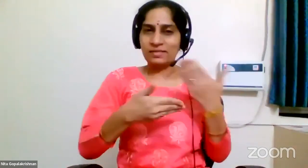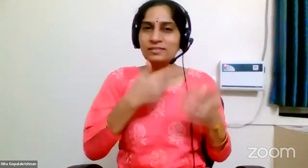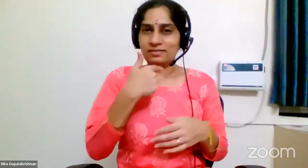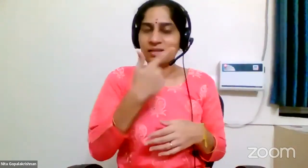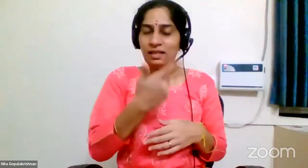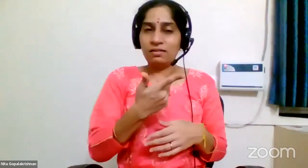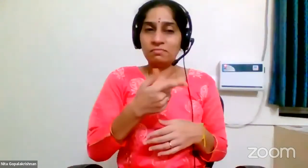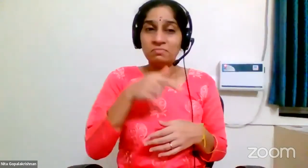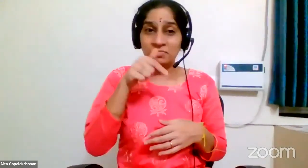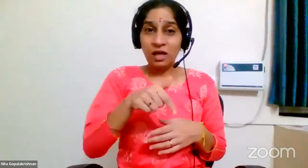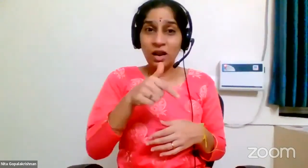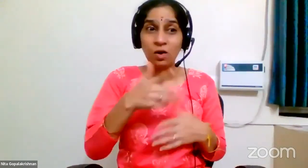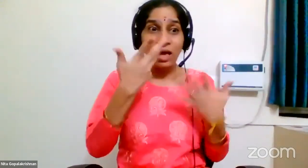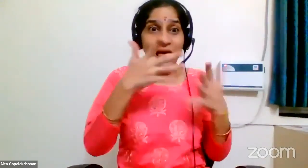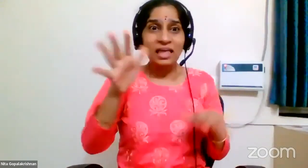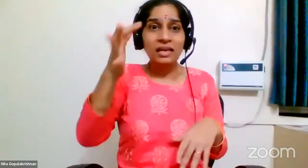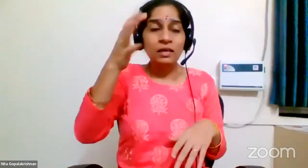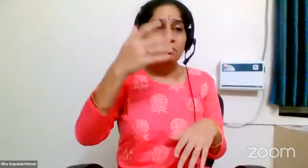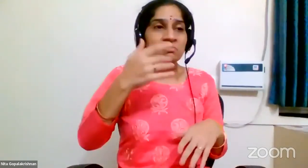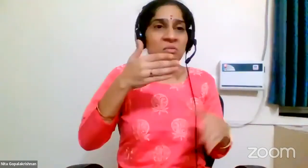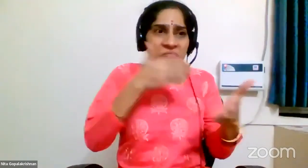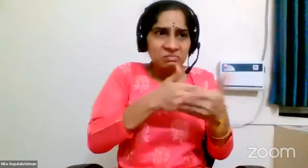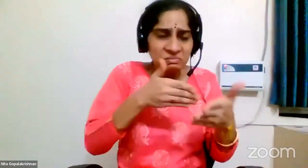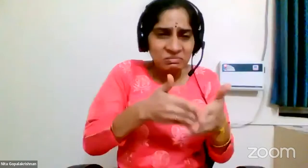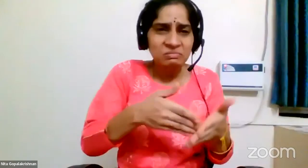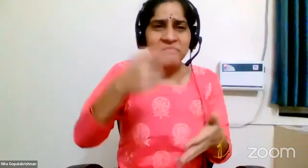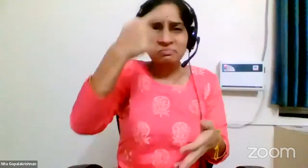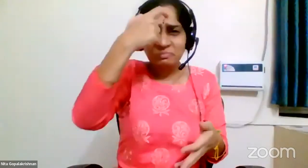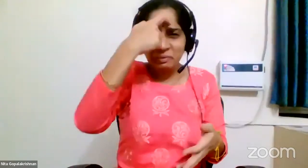अशुभ हैं उनसे तुम मुक्त हो जाओगे।